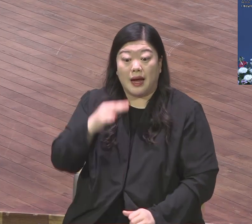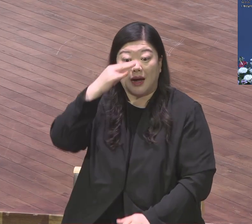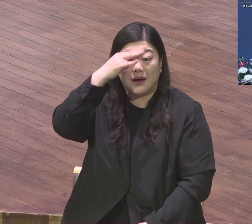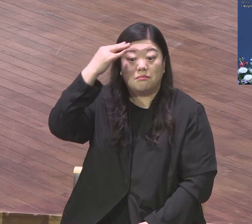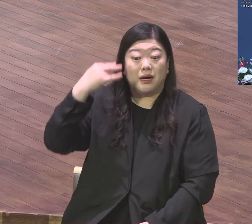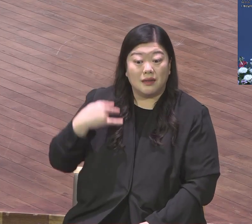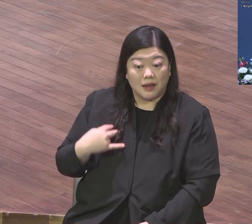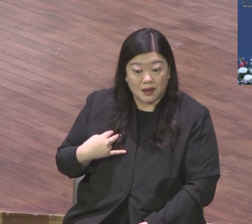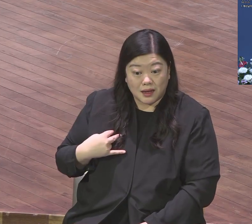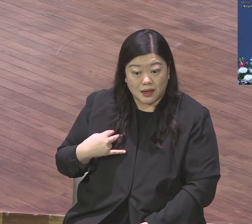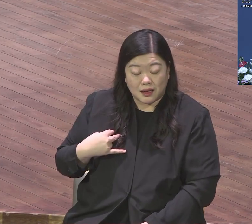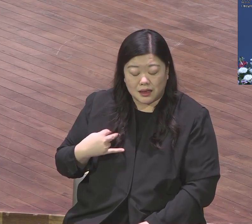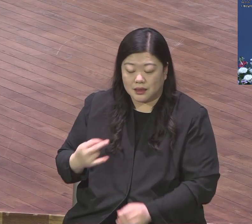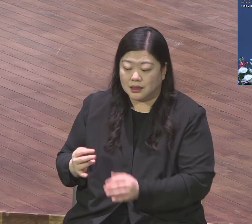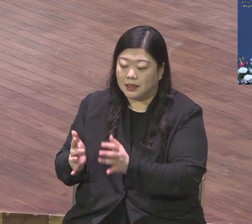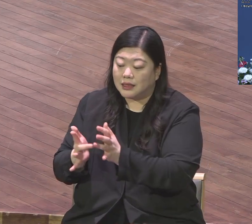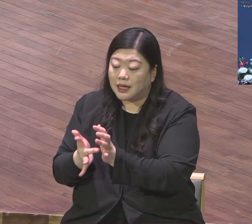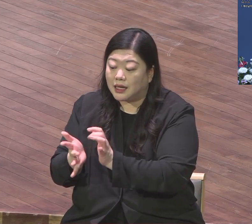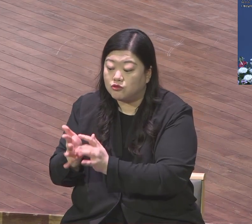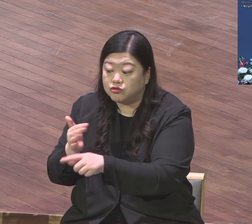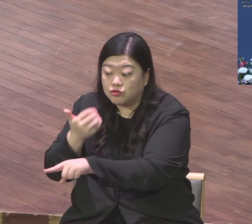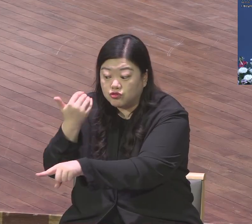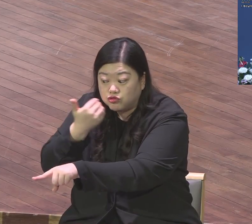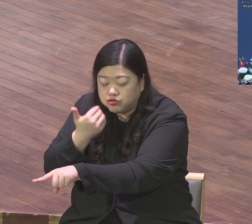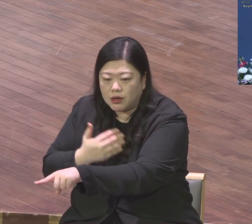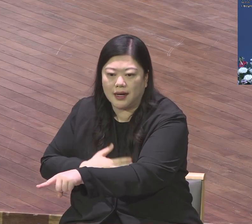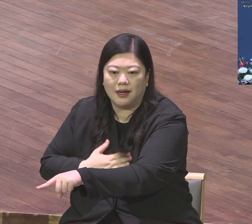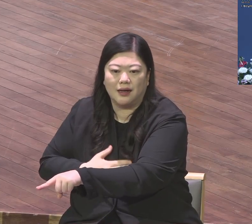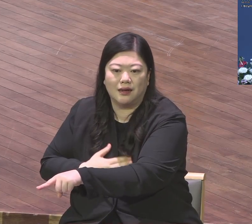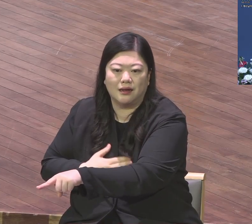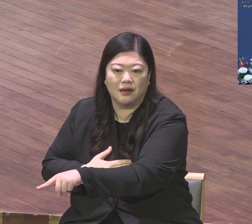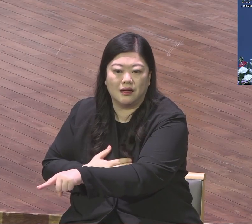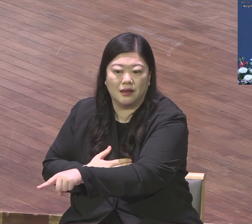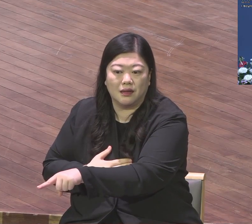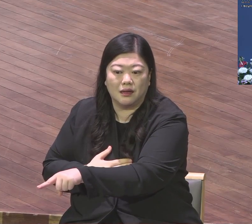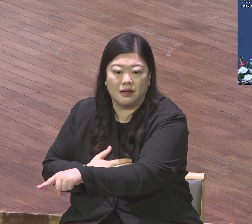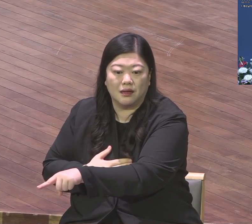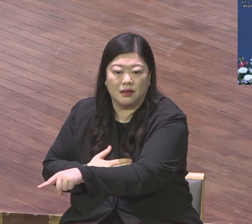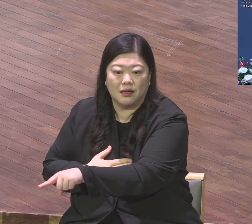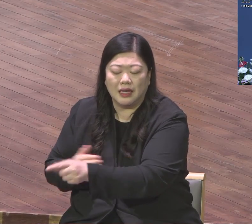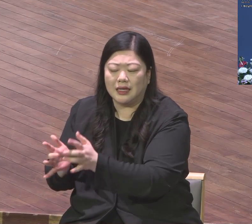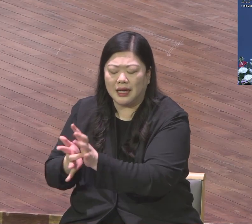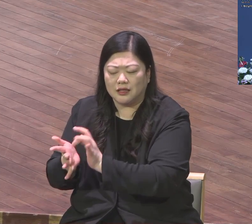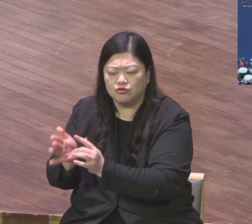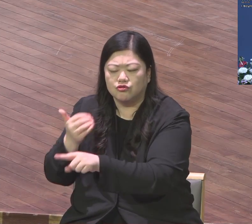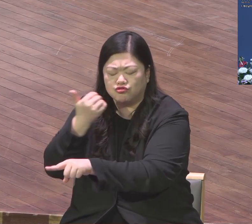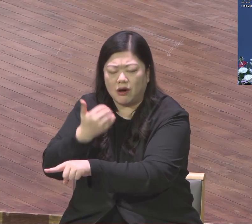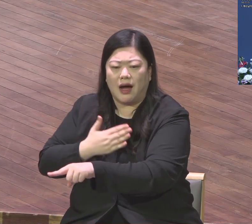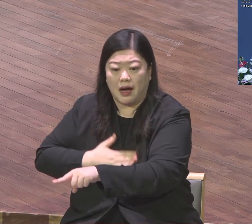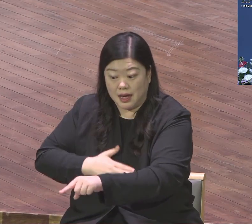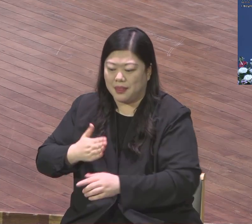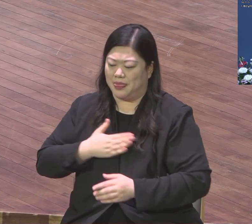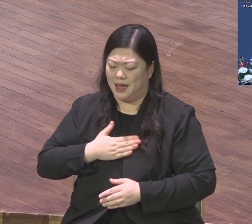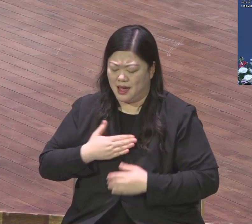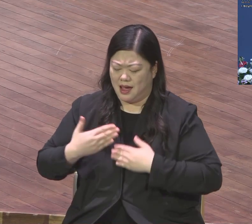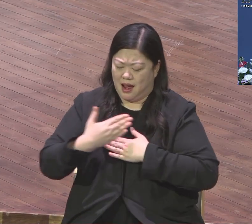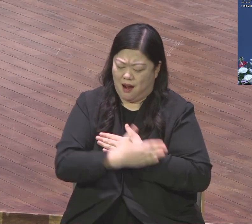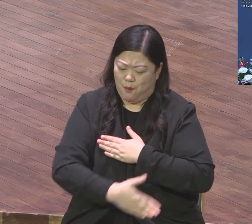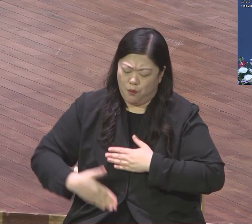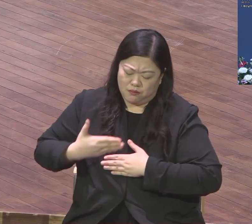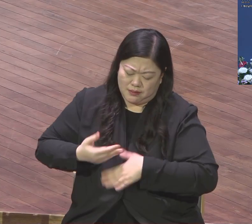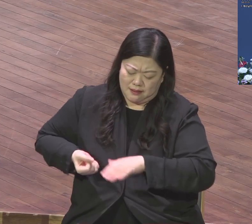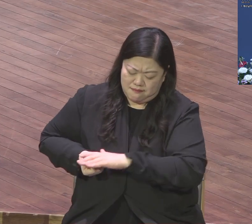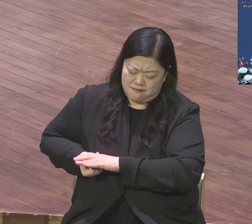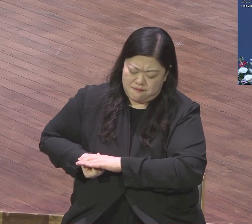마리아는 예수님을 제일 잘 알고 있어요. 제일 잘 알고 있어요. 육신적으로는 자기 몸을